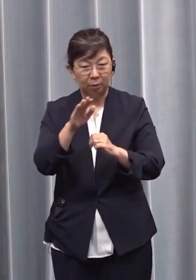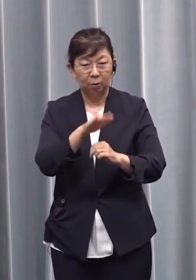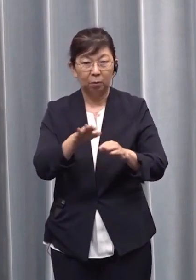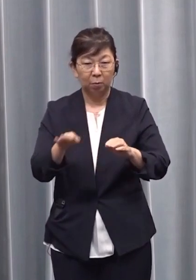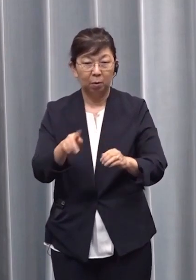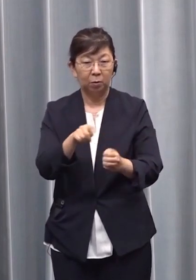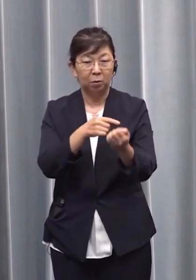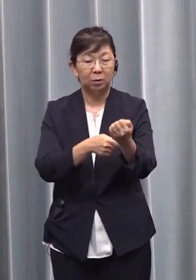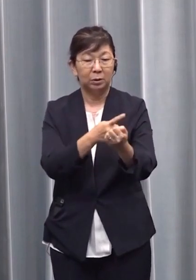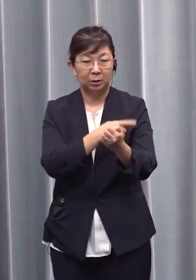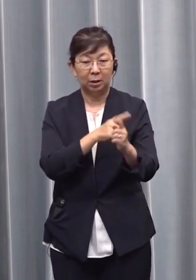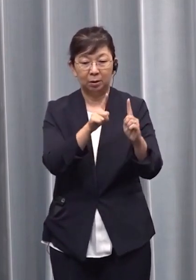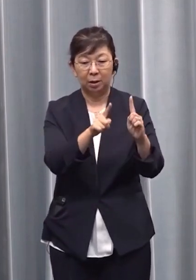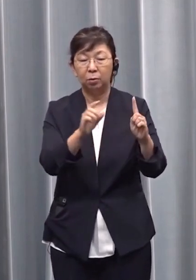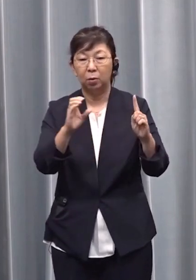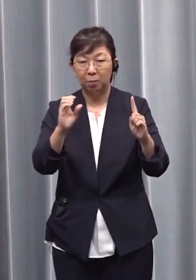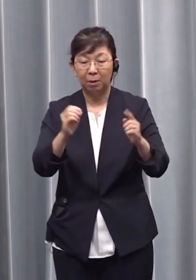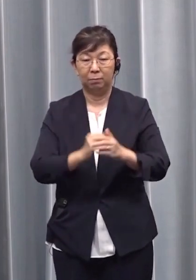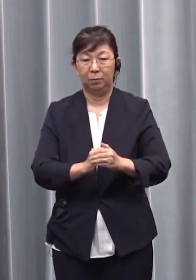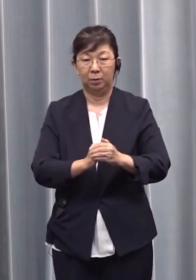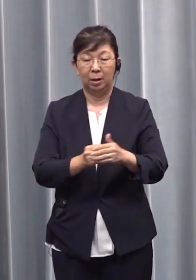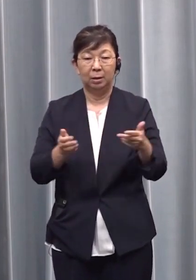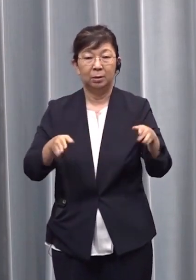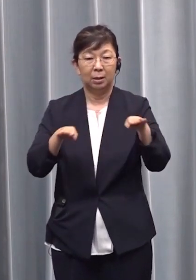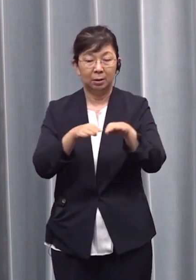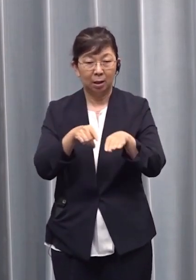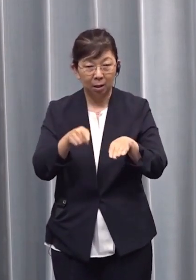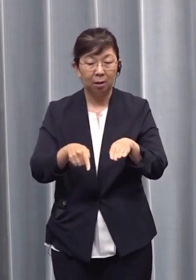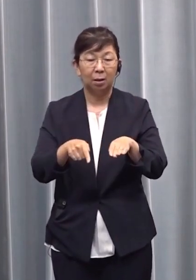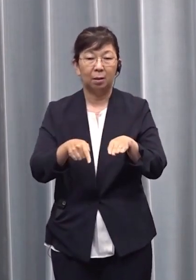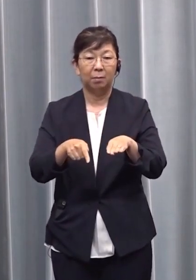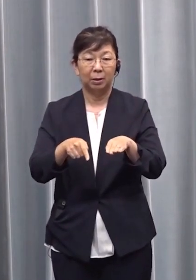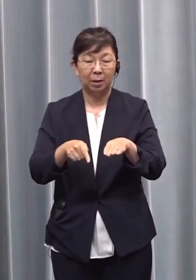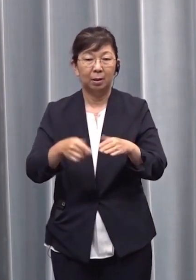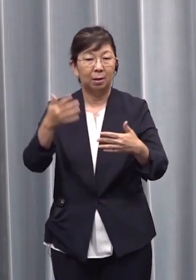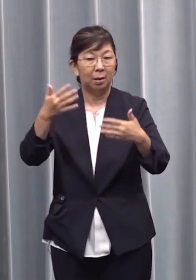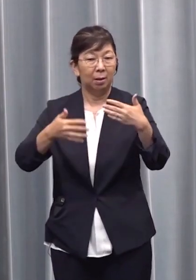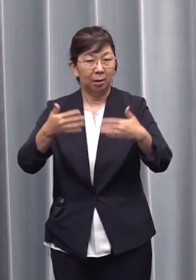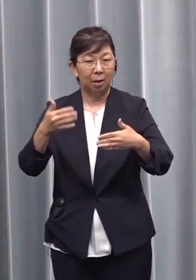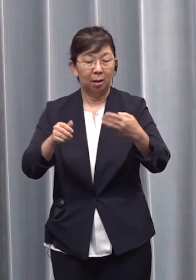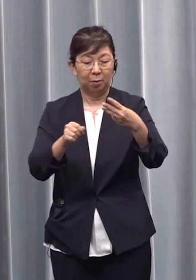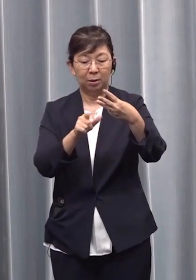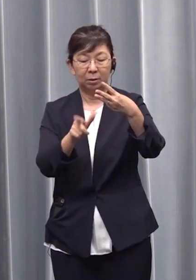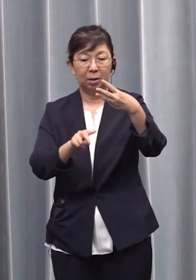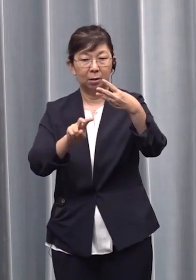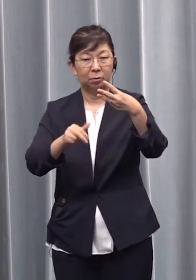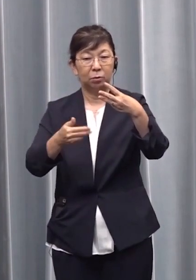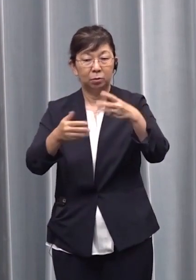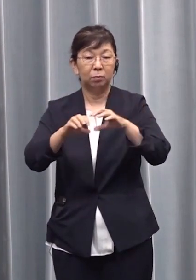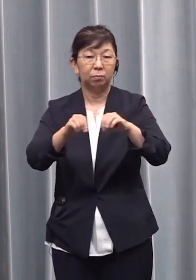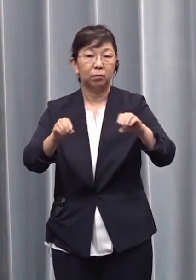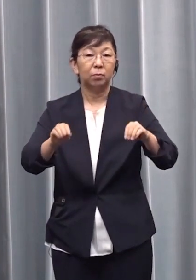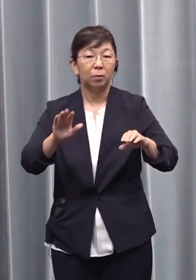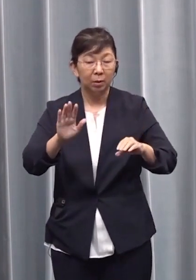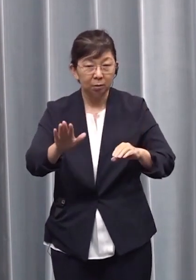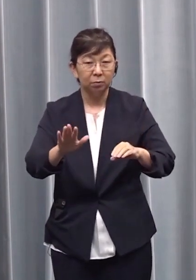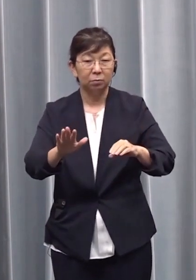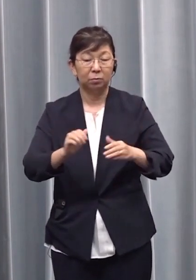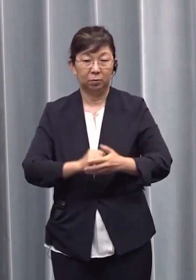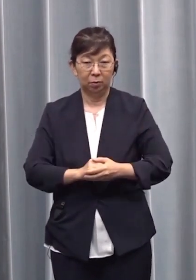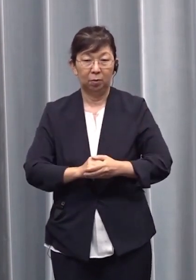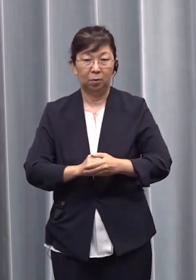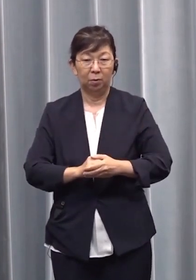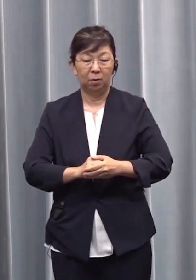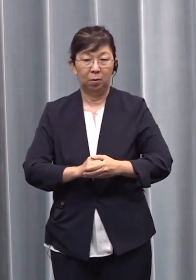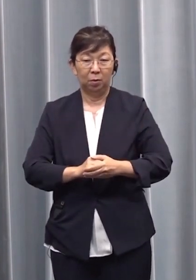番やホーム少年支援センターまで。映画少年は3月29日公開です。再犯防止というハッシュタグをつけて